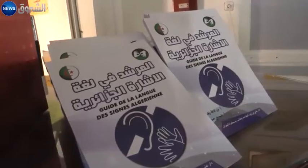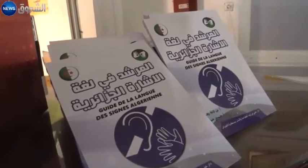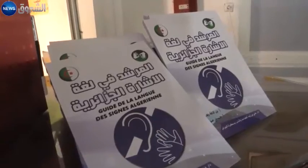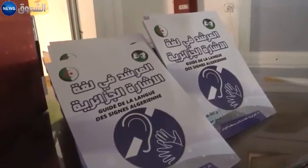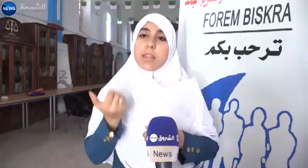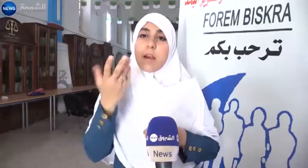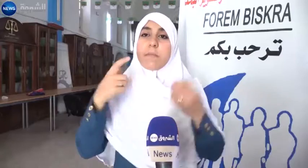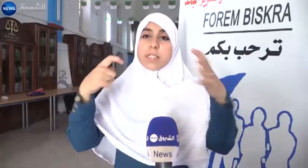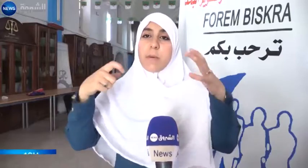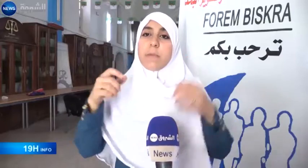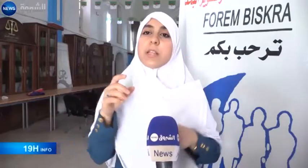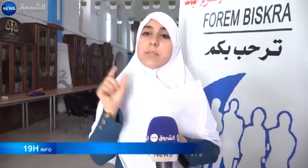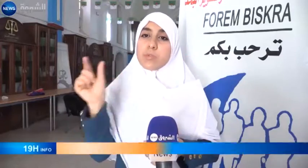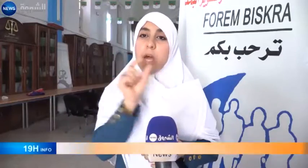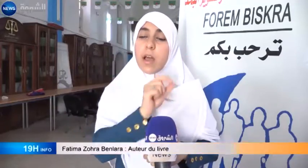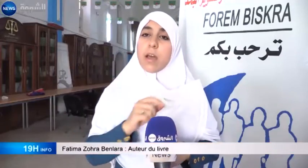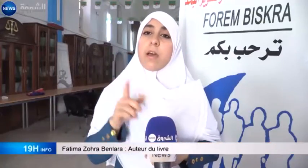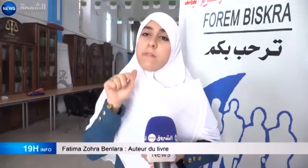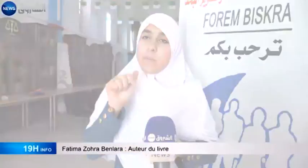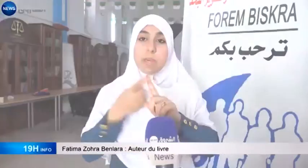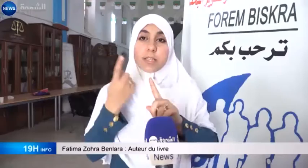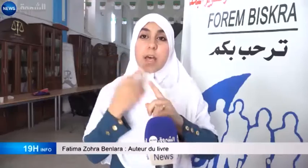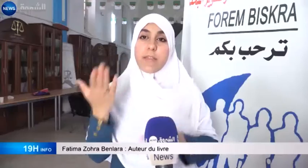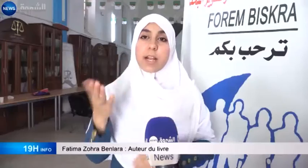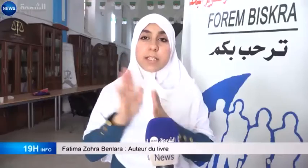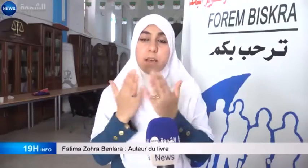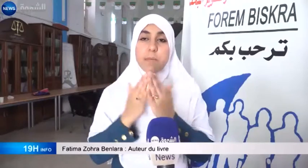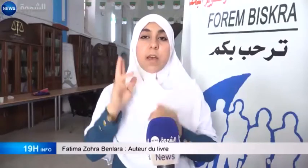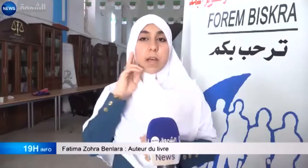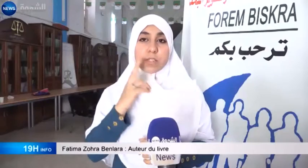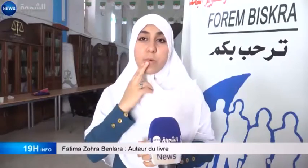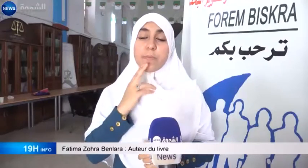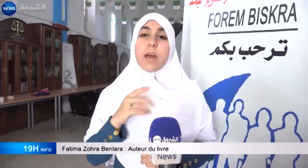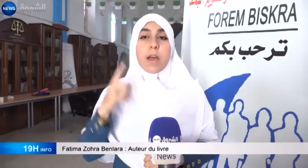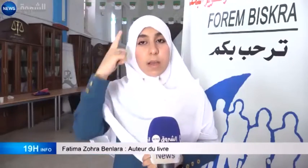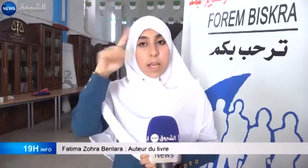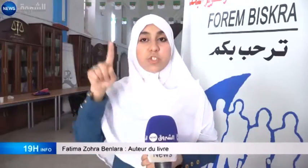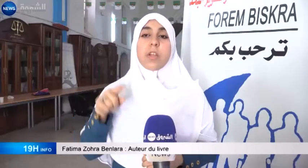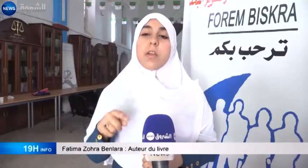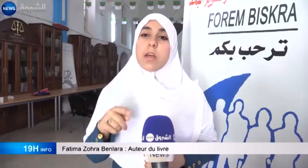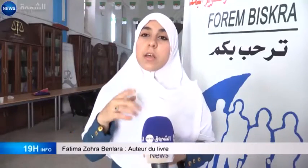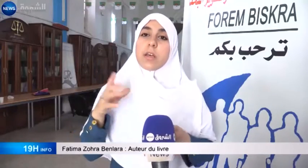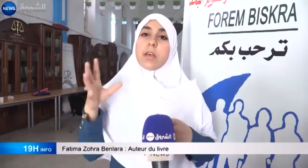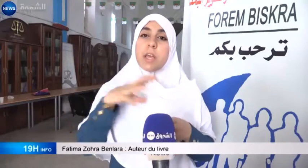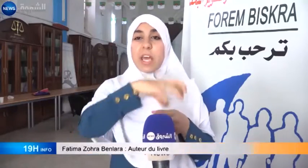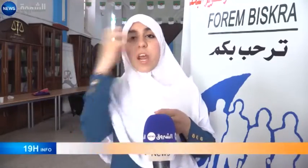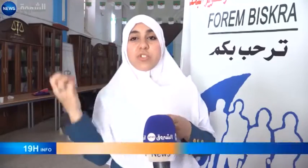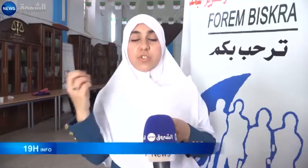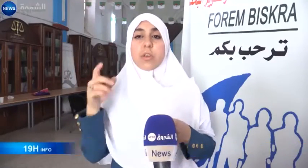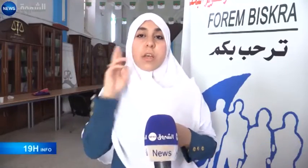Ce manuel compte plus de 700 définitions dans divers domaines. Il permettra à ces personnes de mieux communiquer avec les autres.